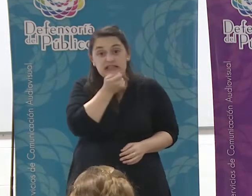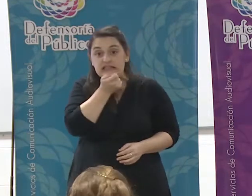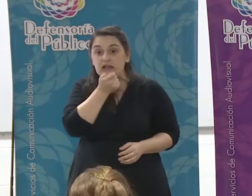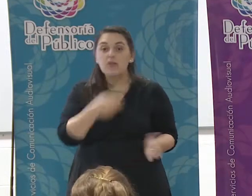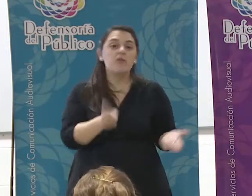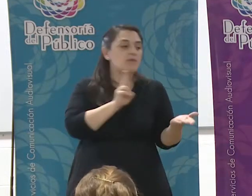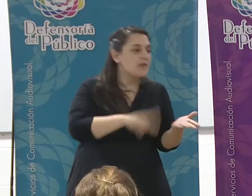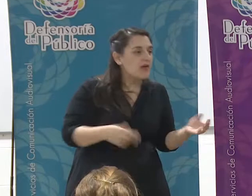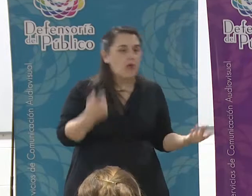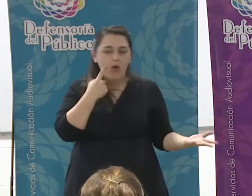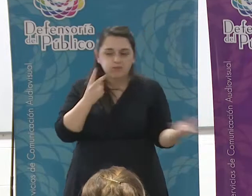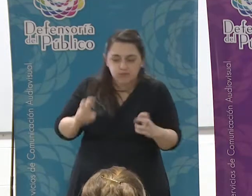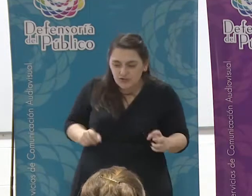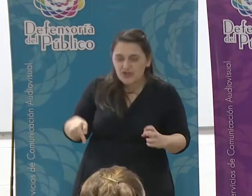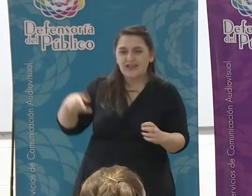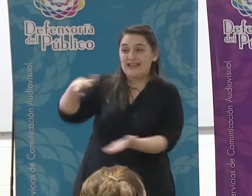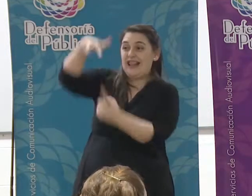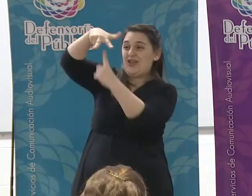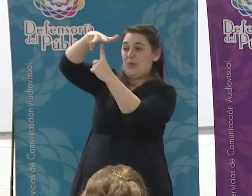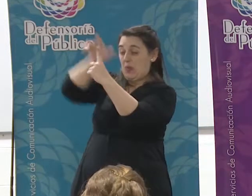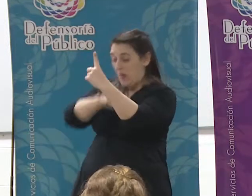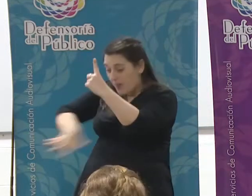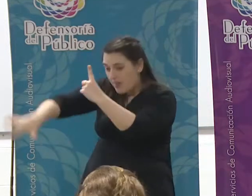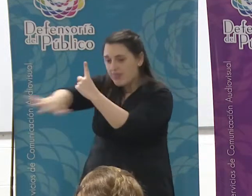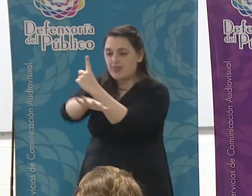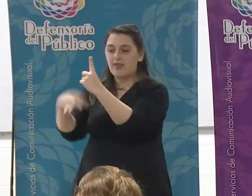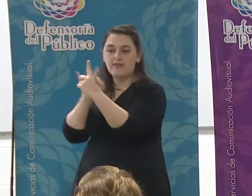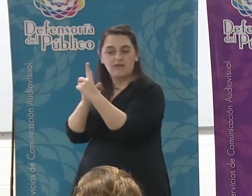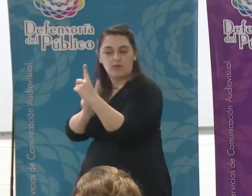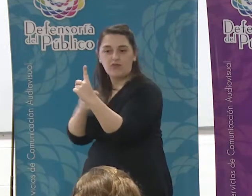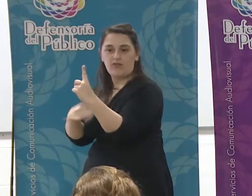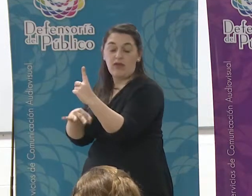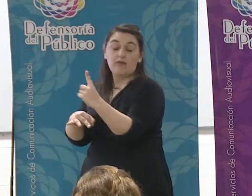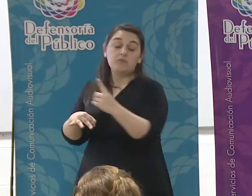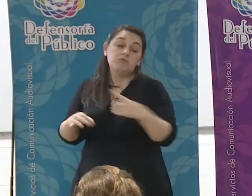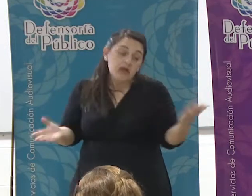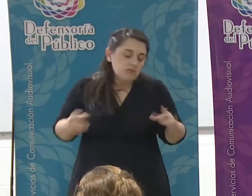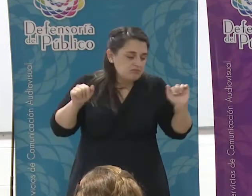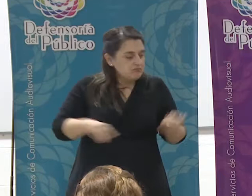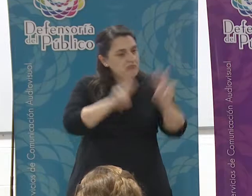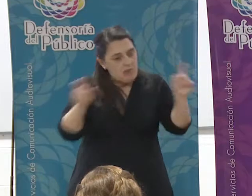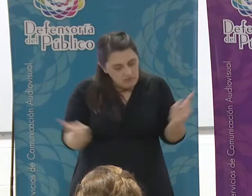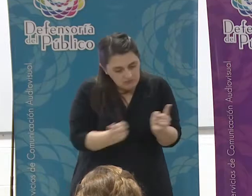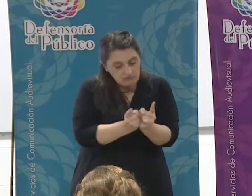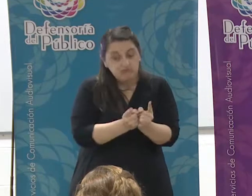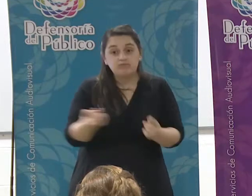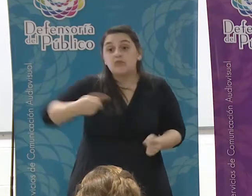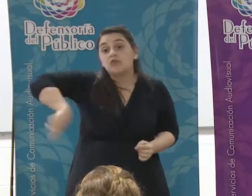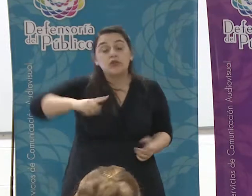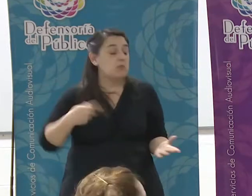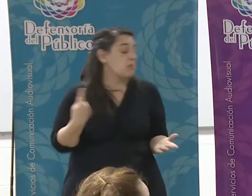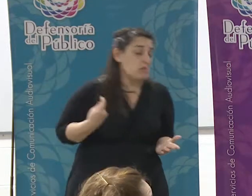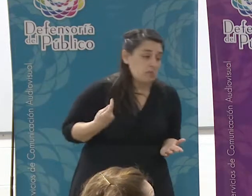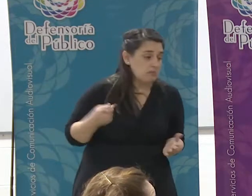puede producir a sus alrededores. Pero bueno, yo quiero hacerla corta y tuvimos que dar de baja todo, tuvimos que